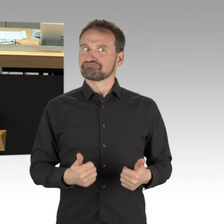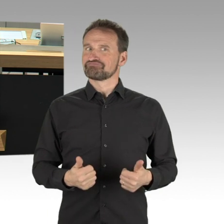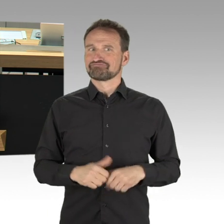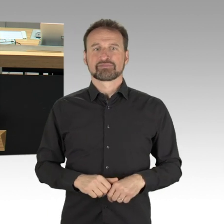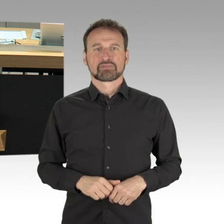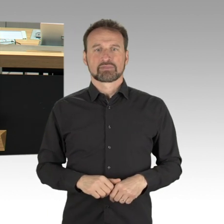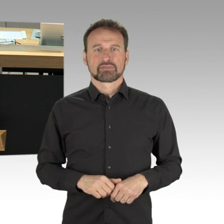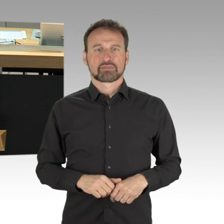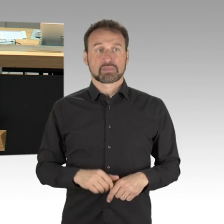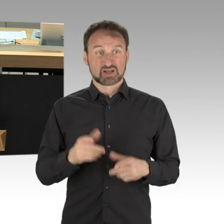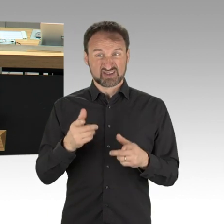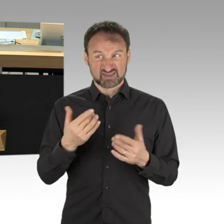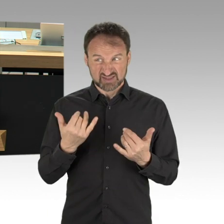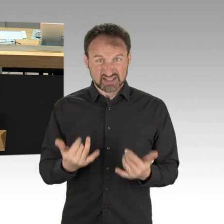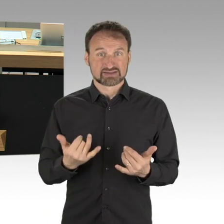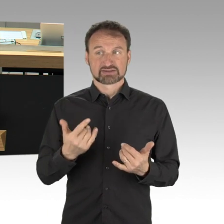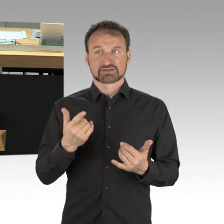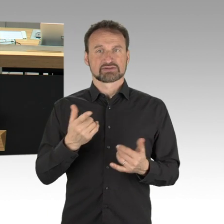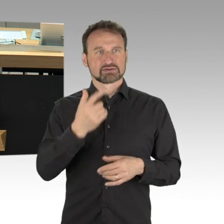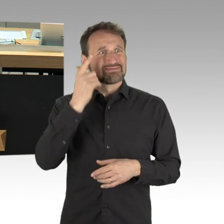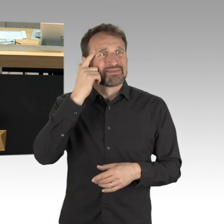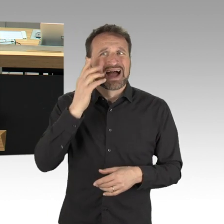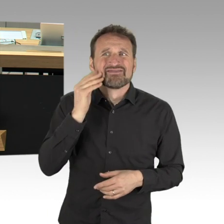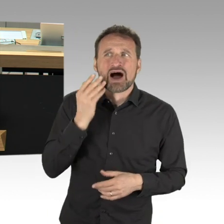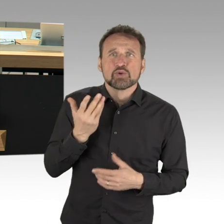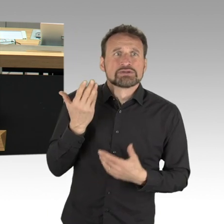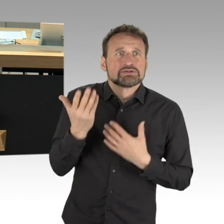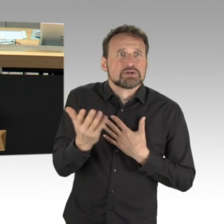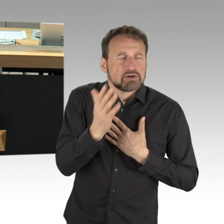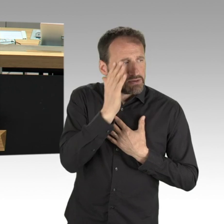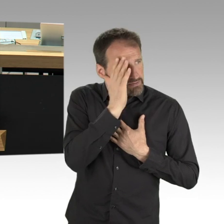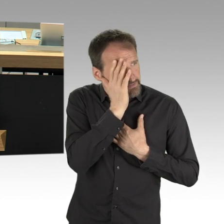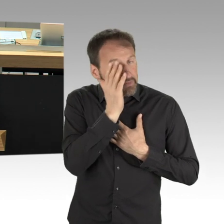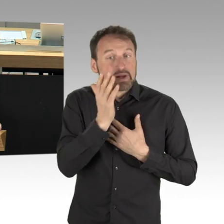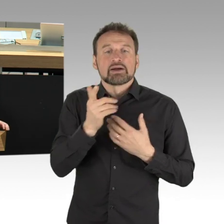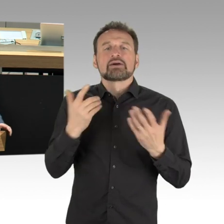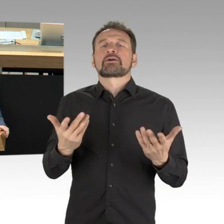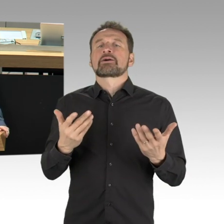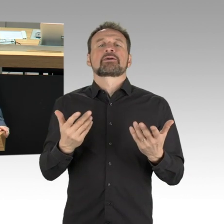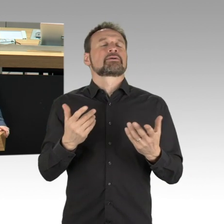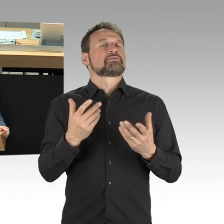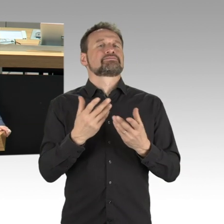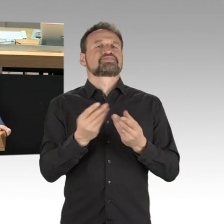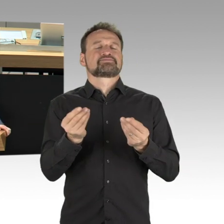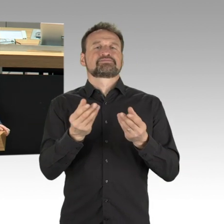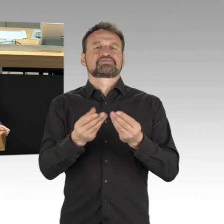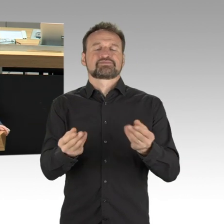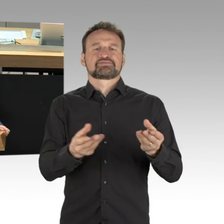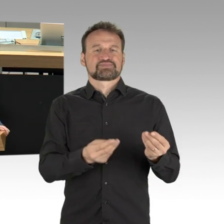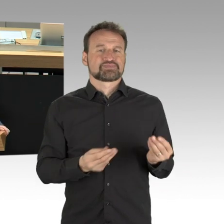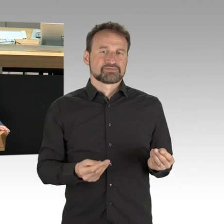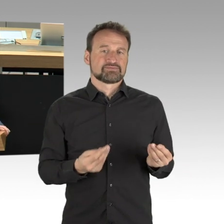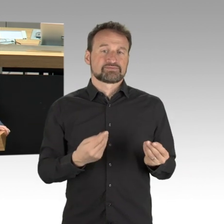Ihnen gegenüber, Herr Präsident Wieland, dass Sie jedes Jahr diesen Saal der Obermeier-Stiftung zur Verfügung